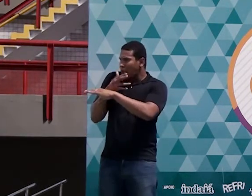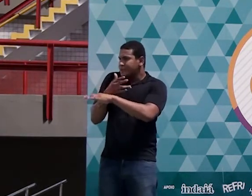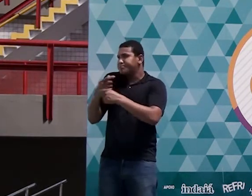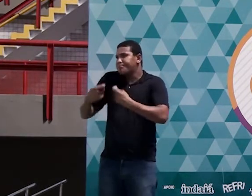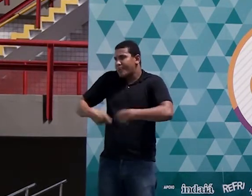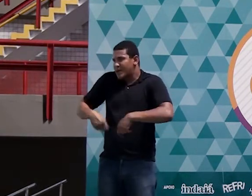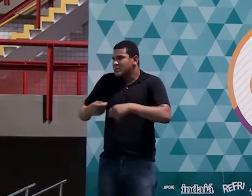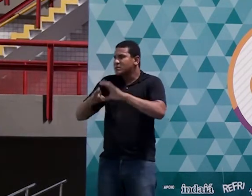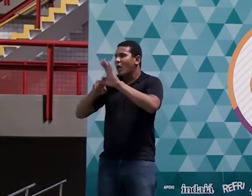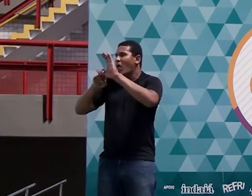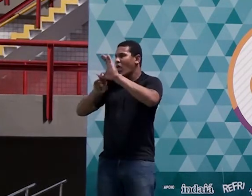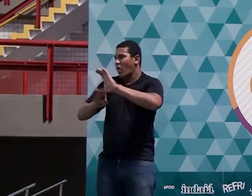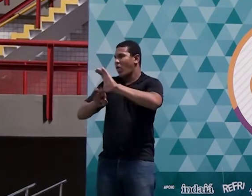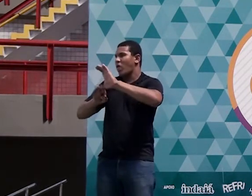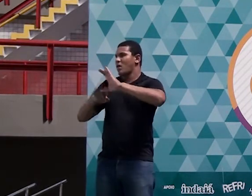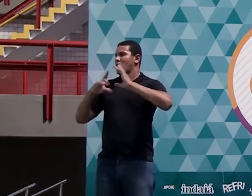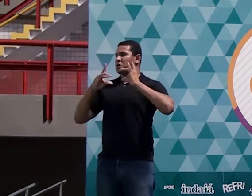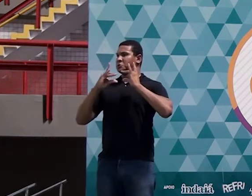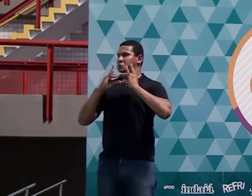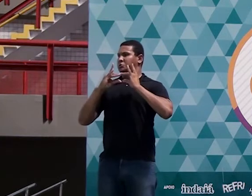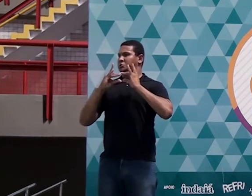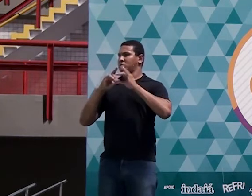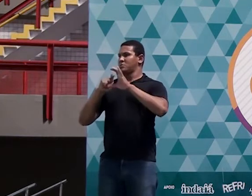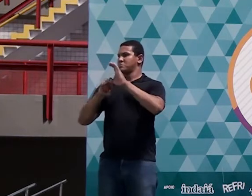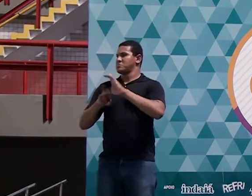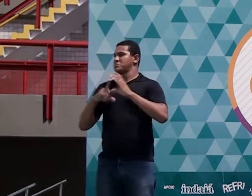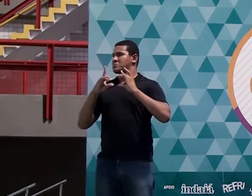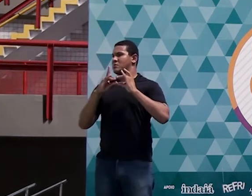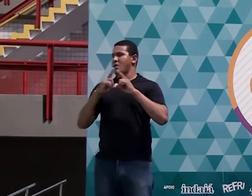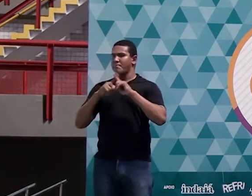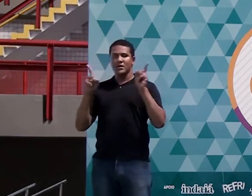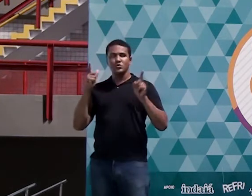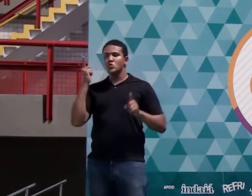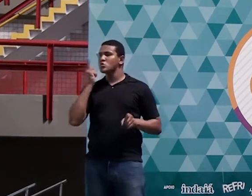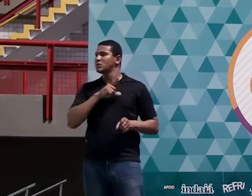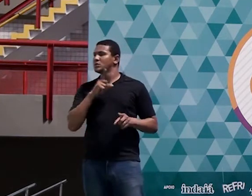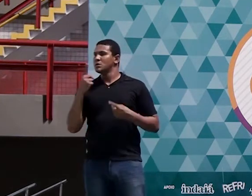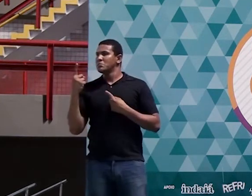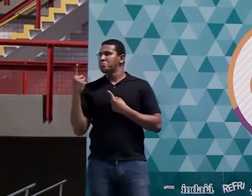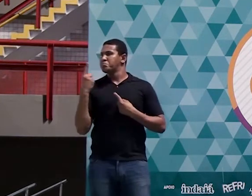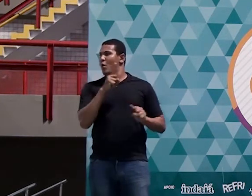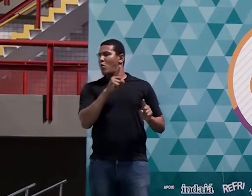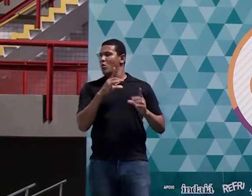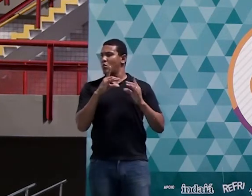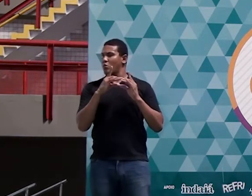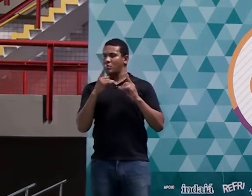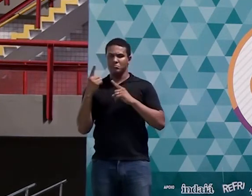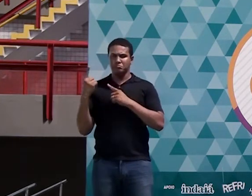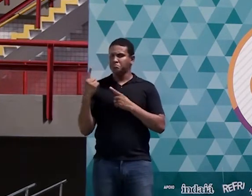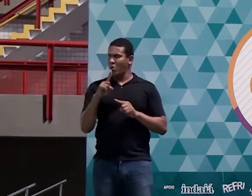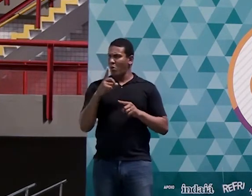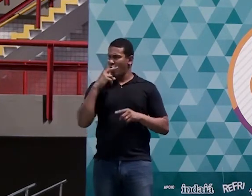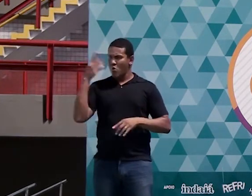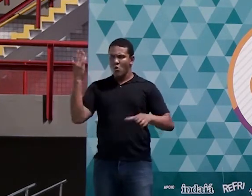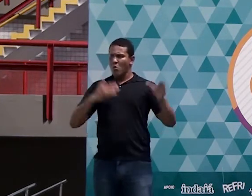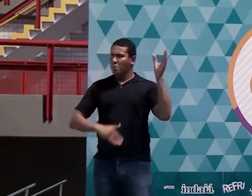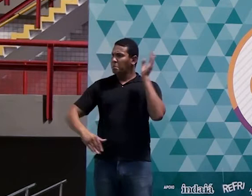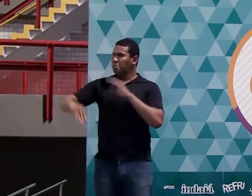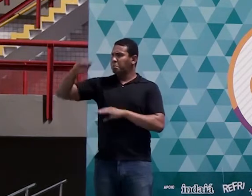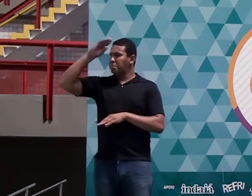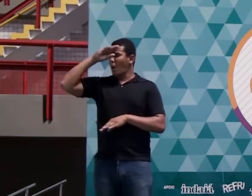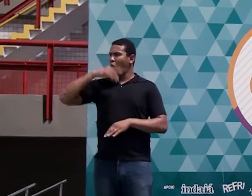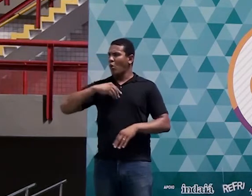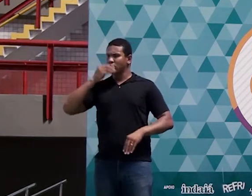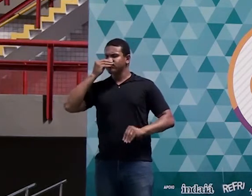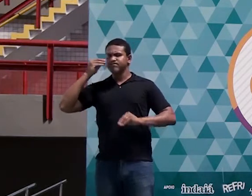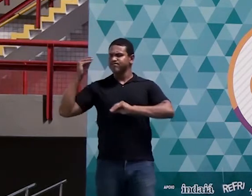senhores, mas elas foram mais fortes que as aldeias para discutir com seus amos. Se rebelaram para obter